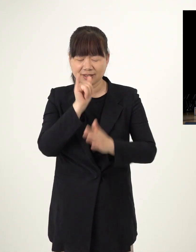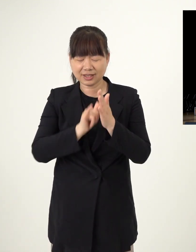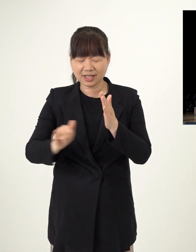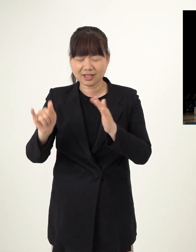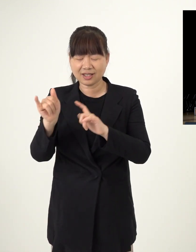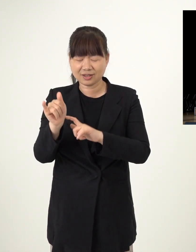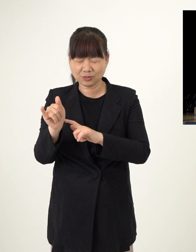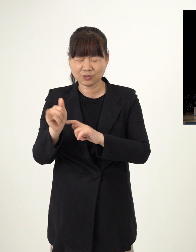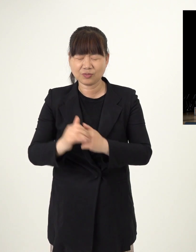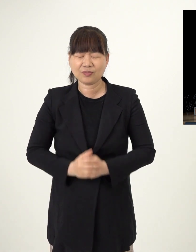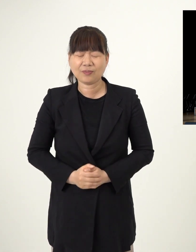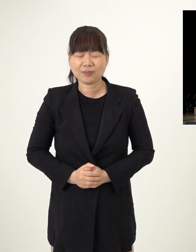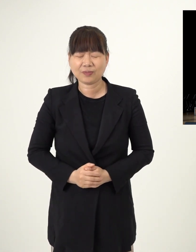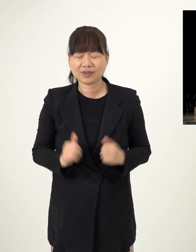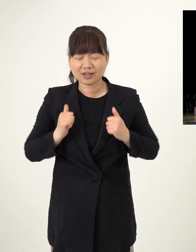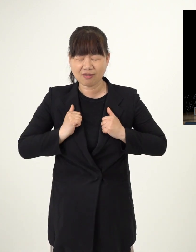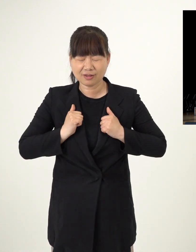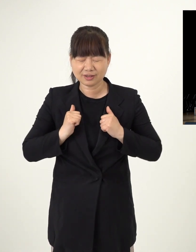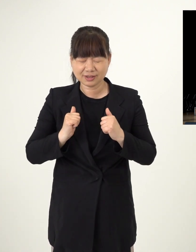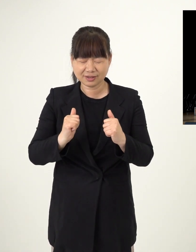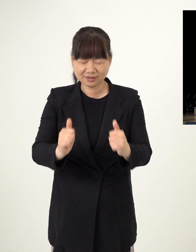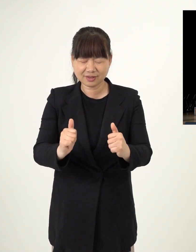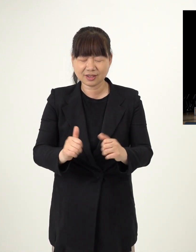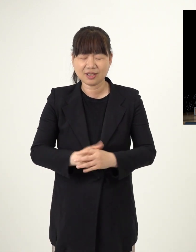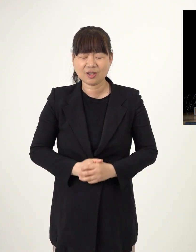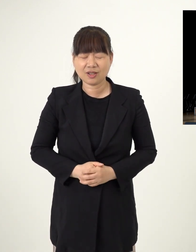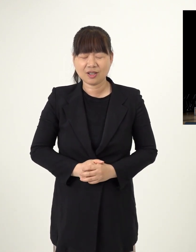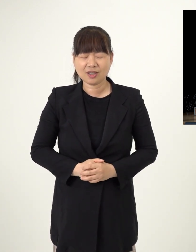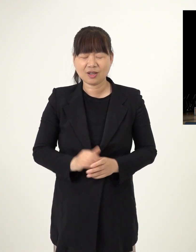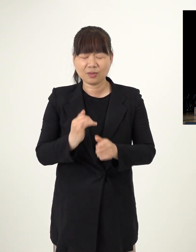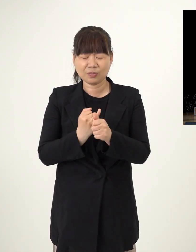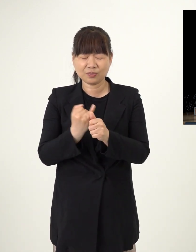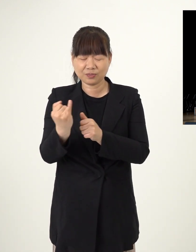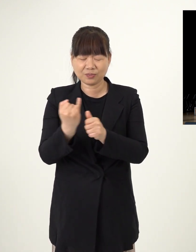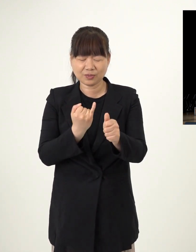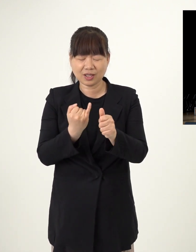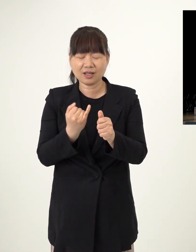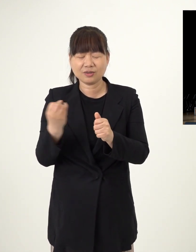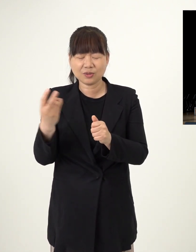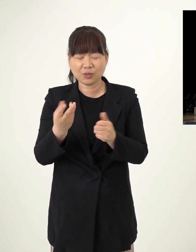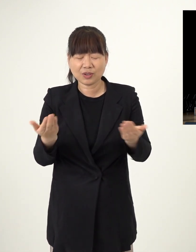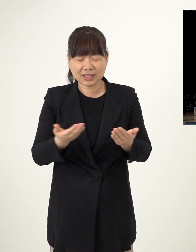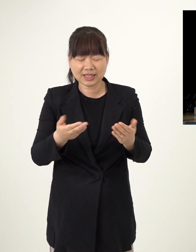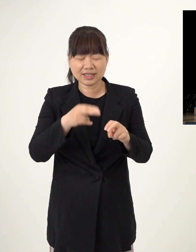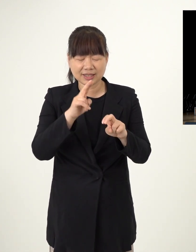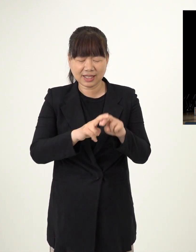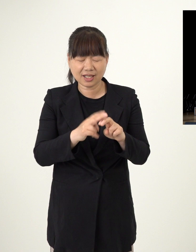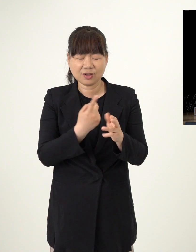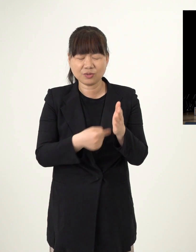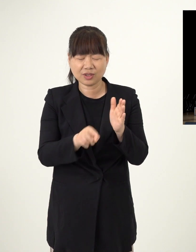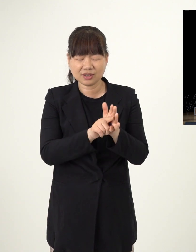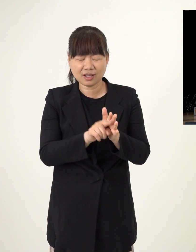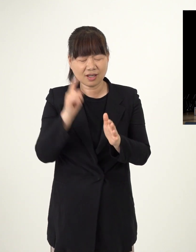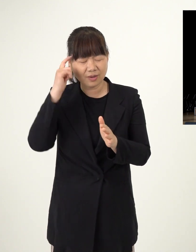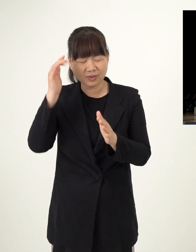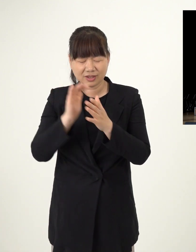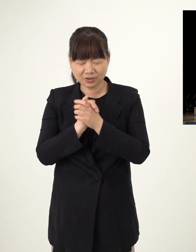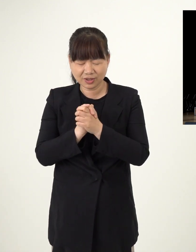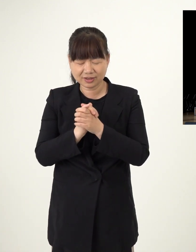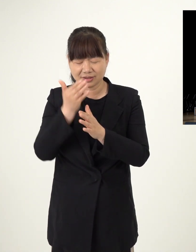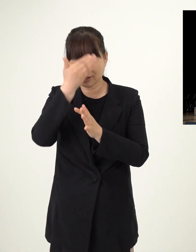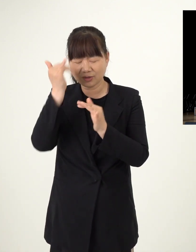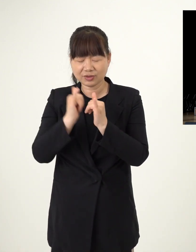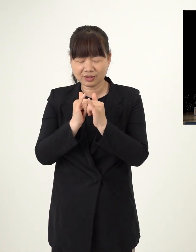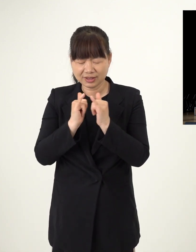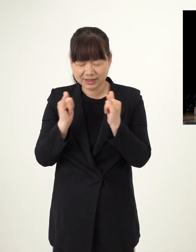가족들, 열심히 배우자와 일터를 위해서 사모하여 기도하는